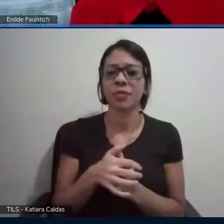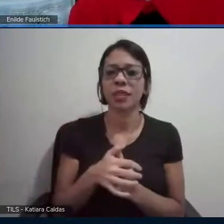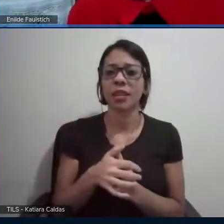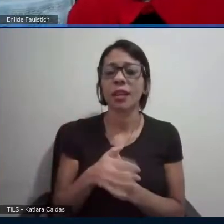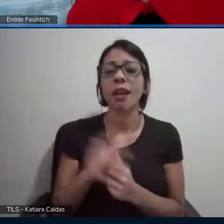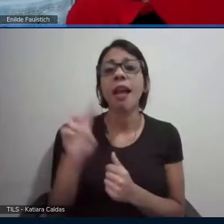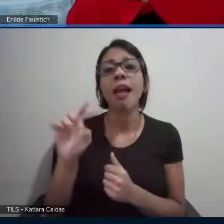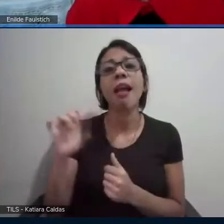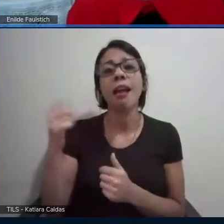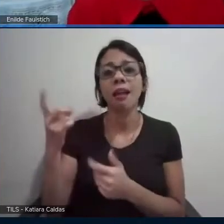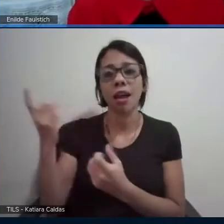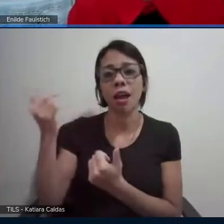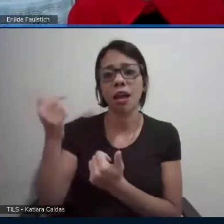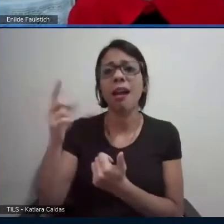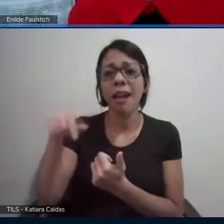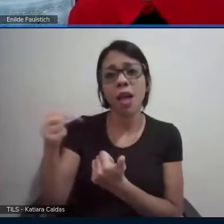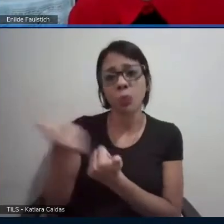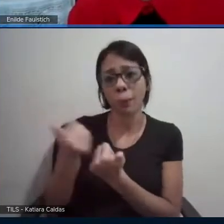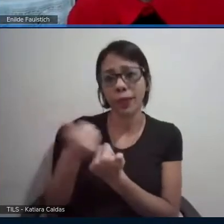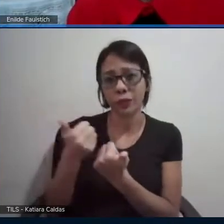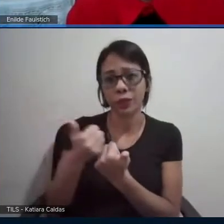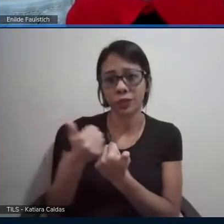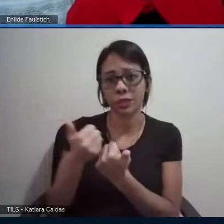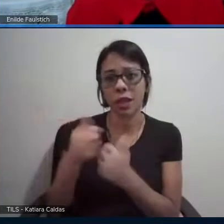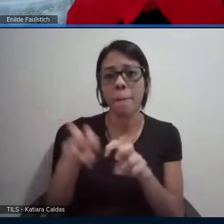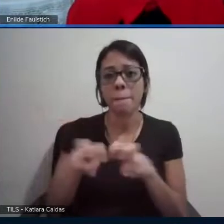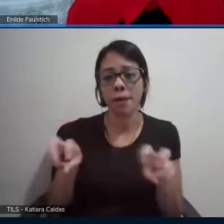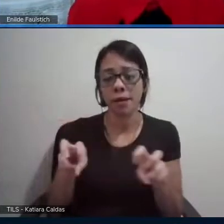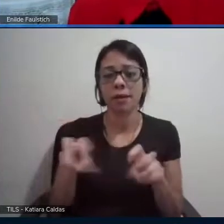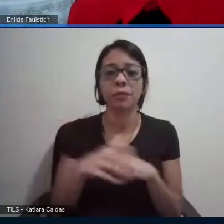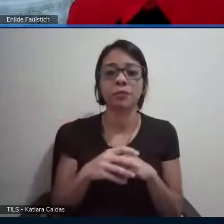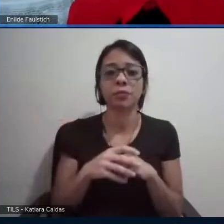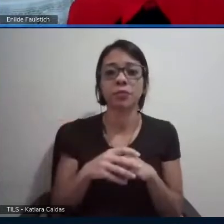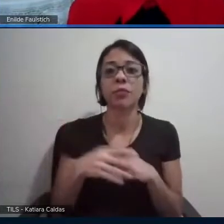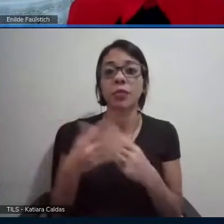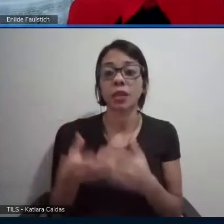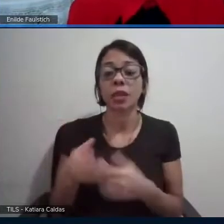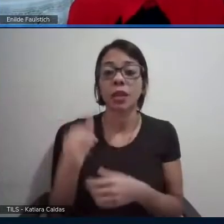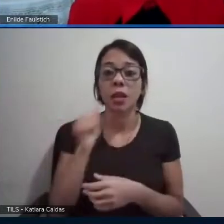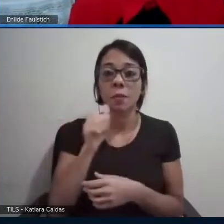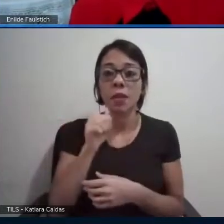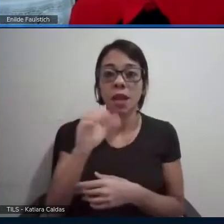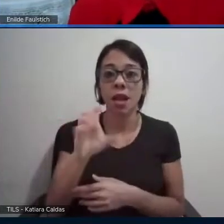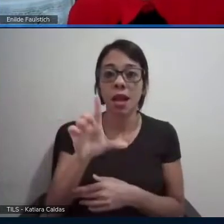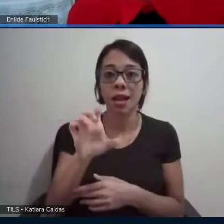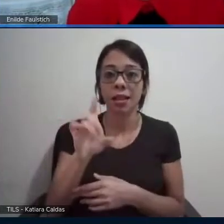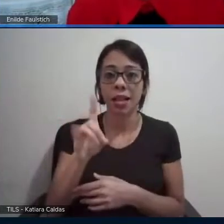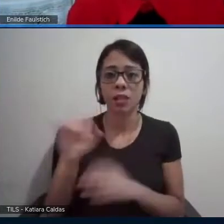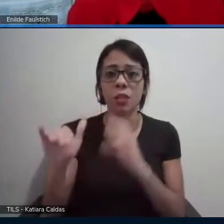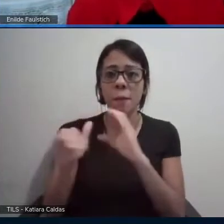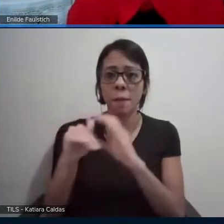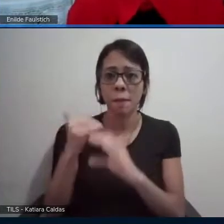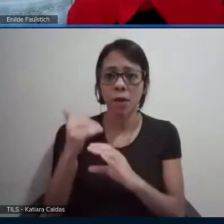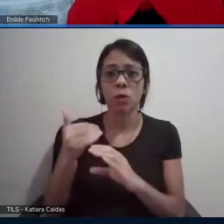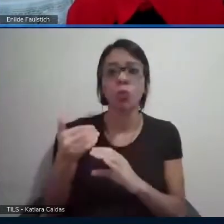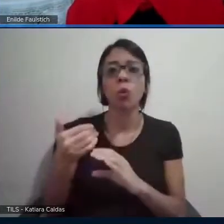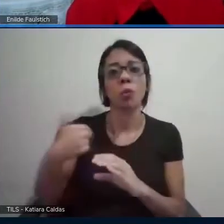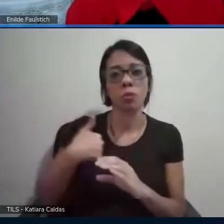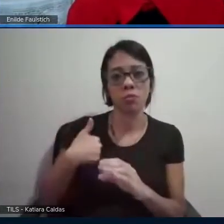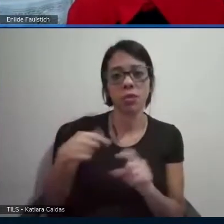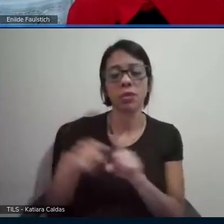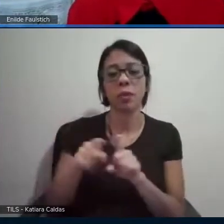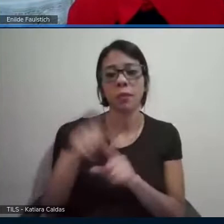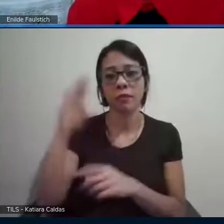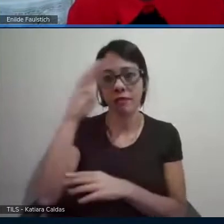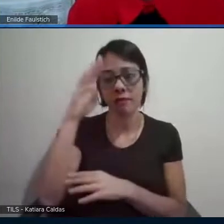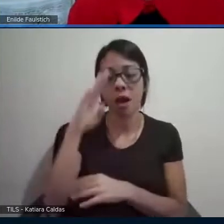era suplente da banca, é a suplente da banca, e a professora Cleide nos encaminhou, a mim e ao Falk,